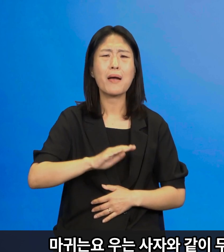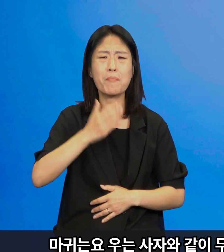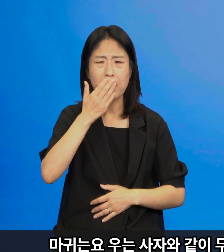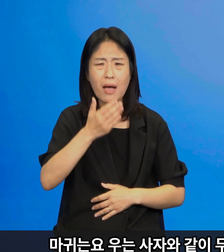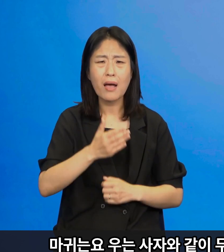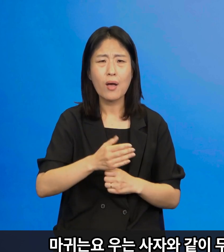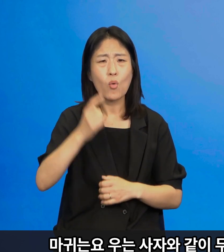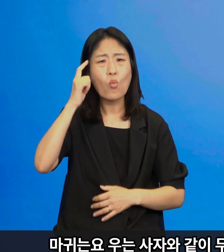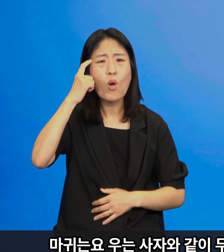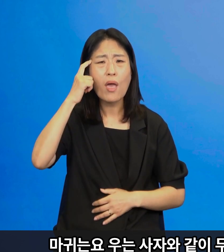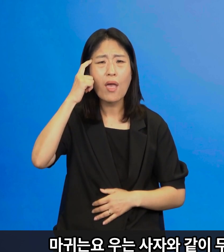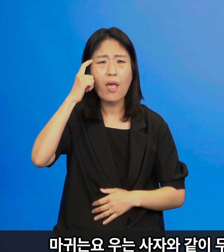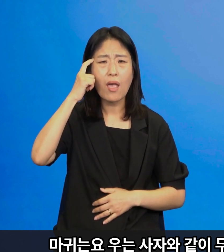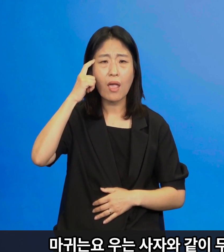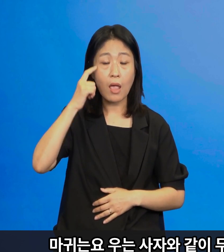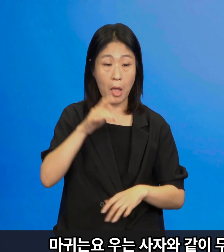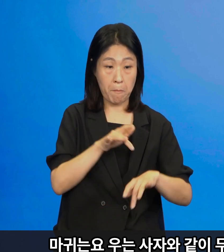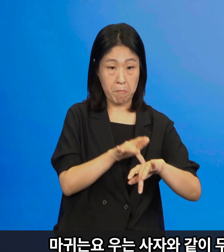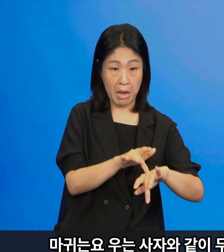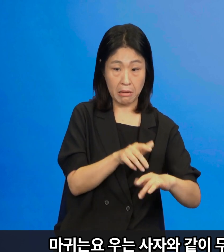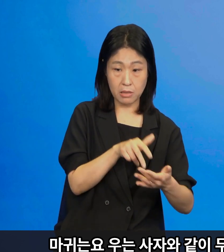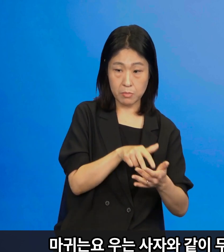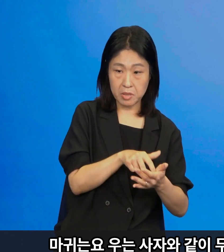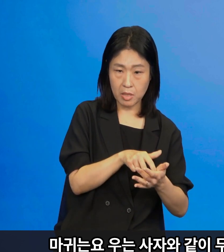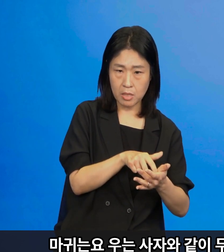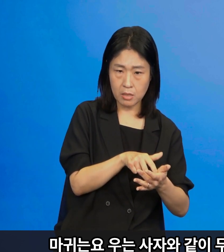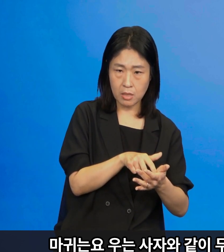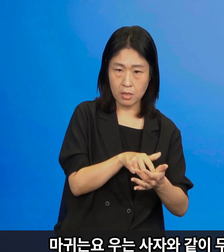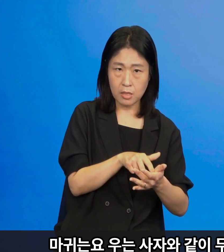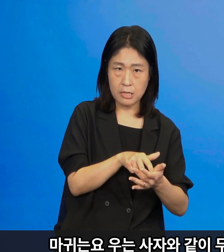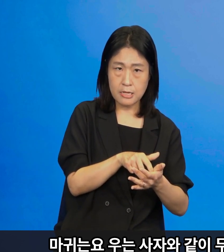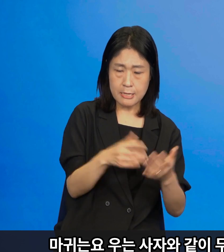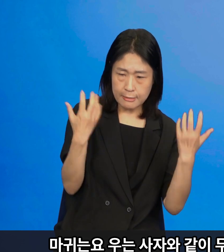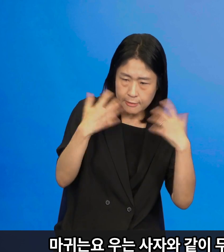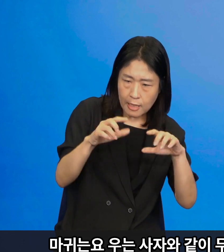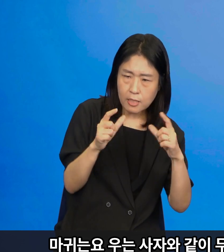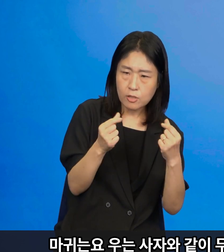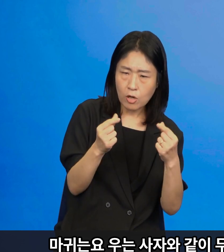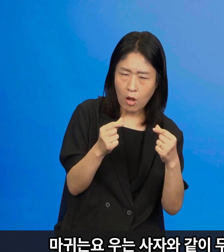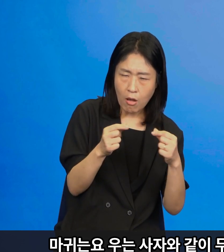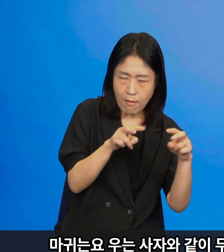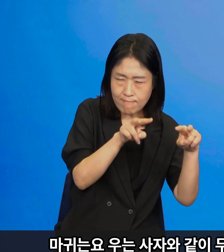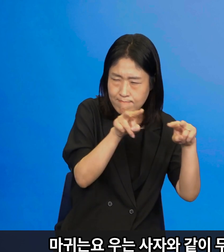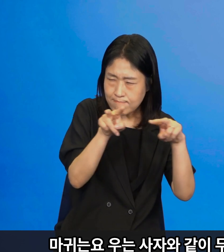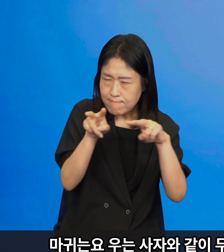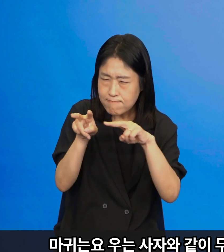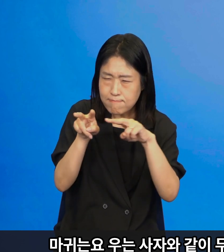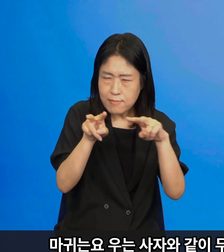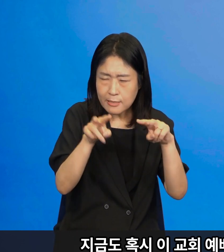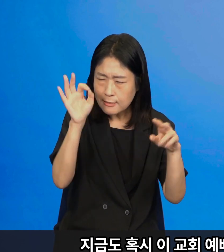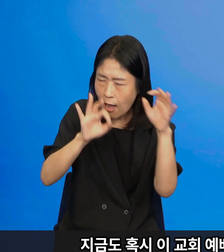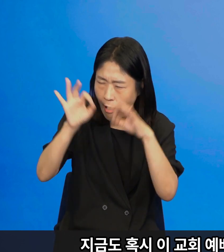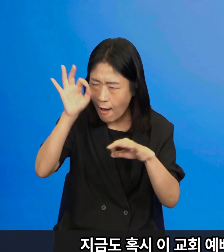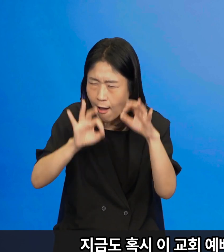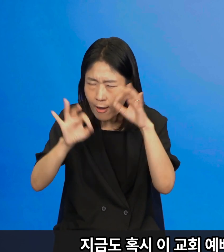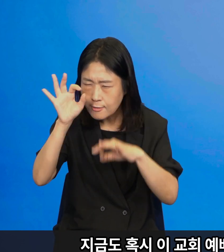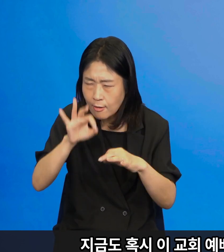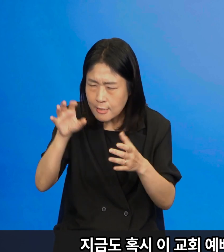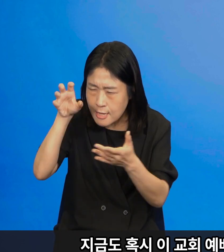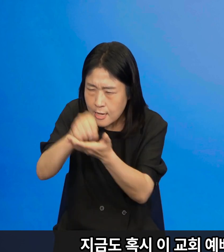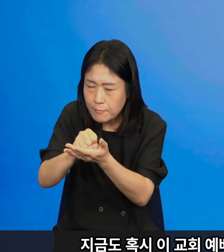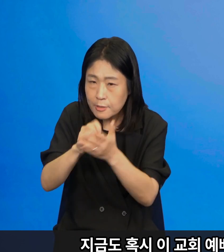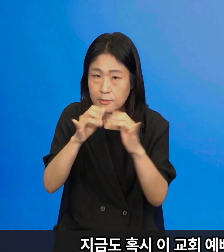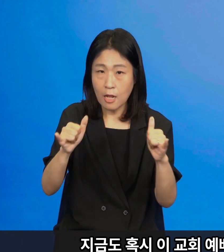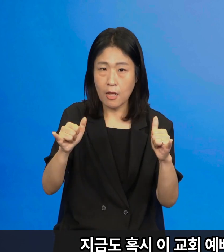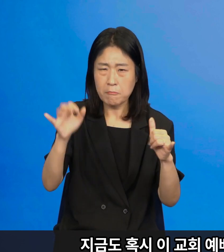마귀는요, 우는 사자와 같이 두루 다니며 삼킬 자를 찾고 있어요. 지금도 혹시